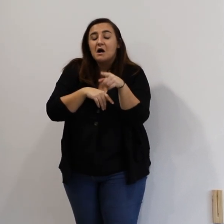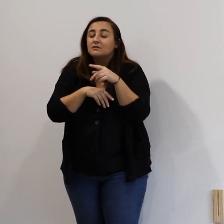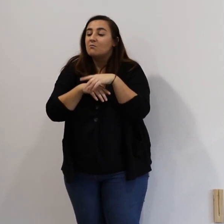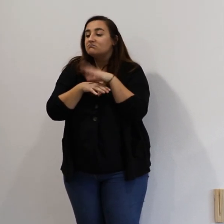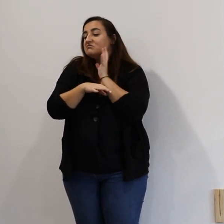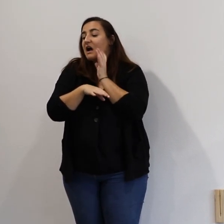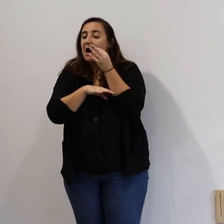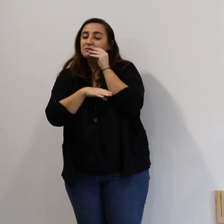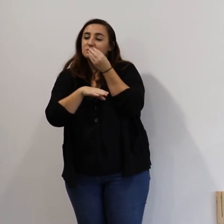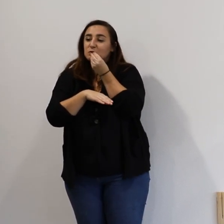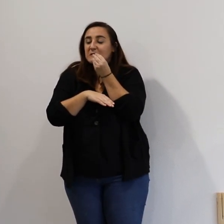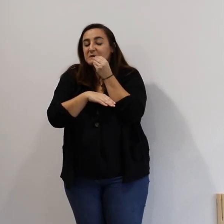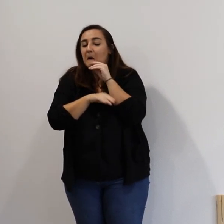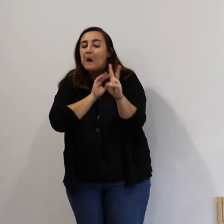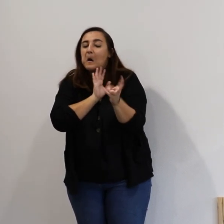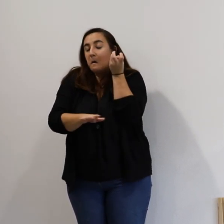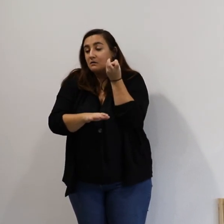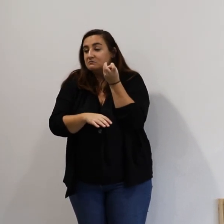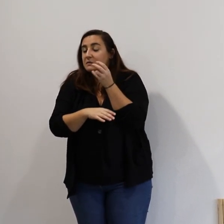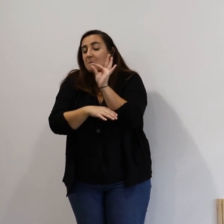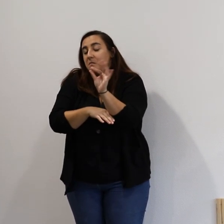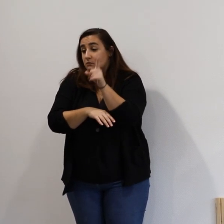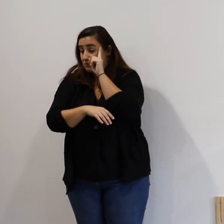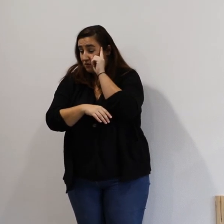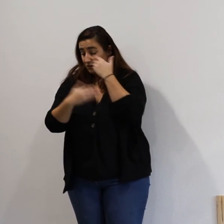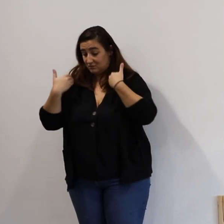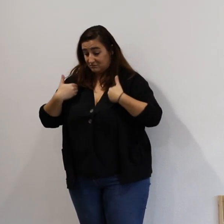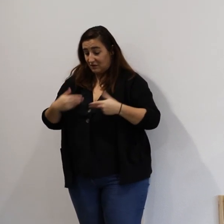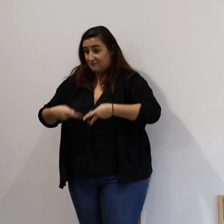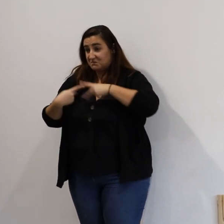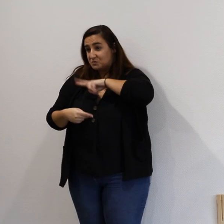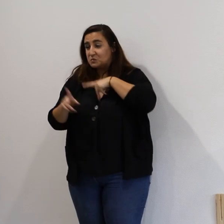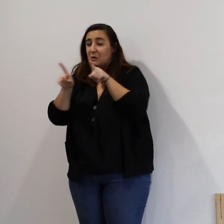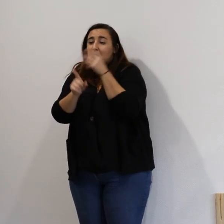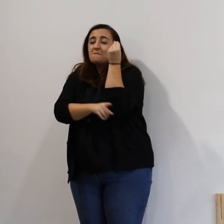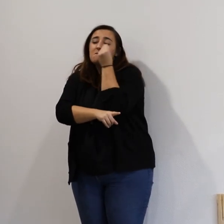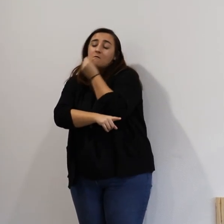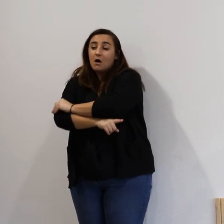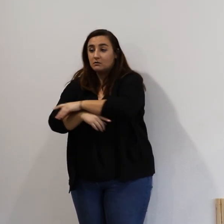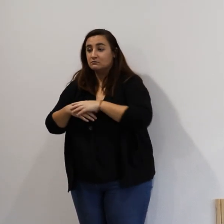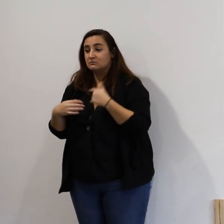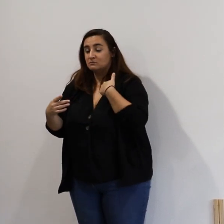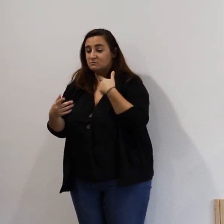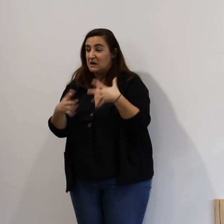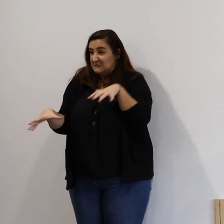gras, c'est parce que, dans ma vie de chat, il faisait froid. Si je donnais des coups de griffe,